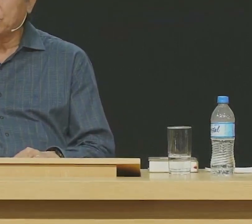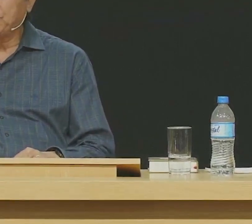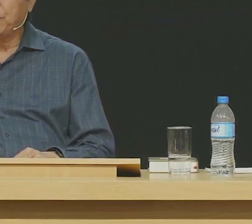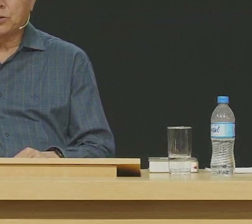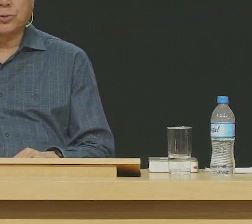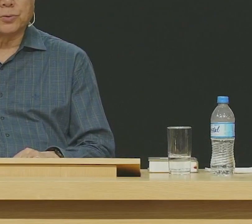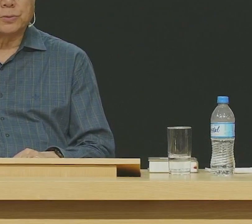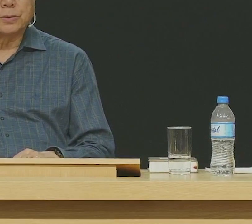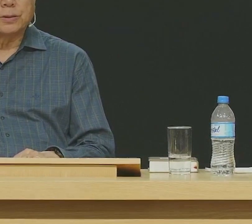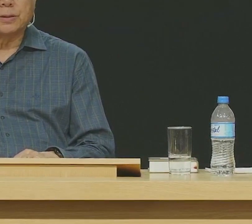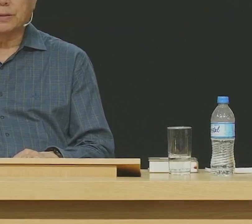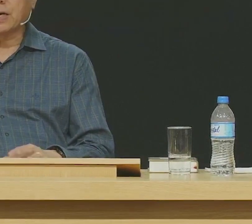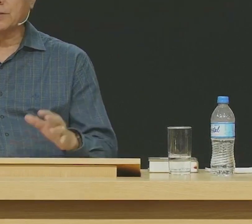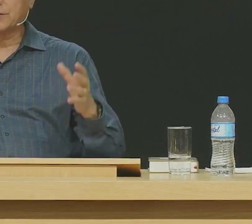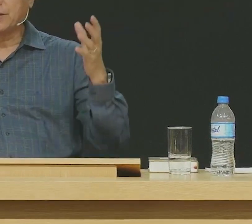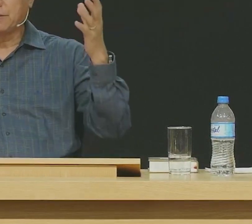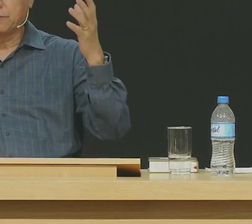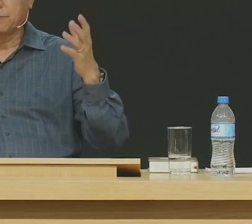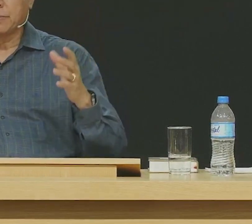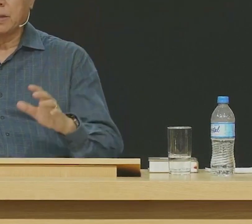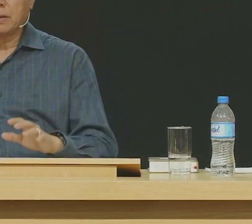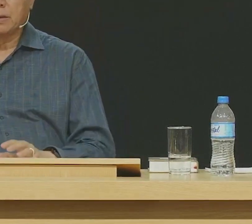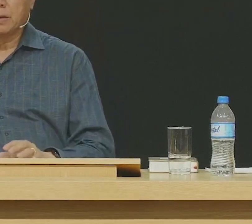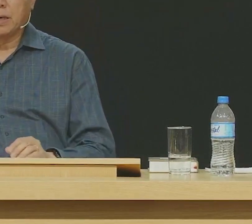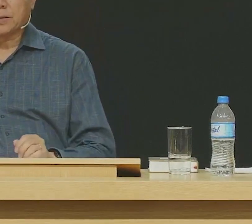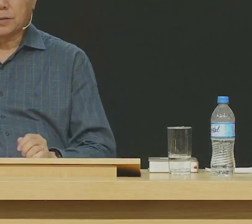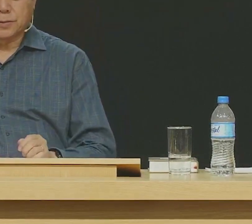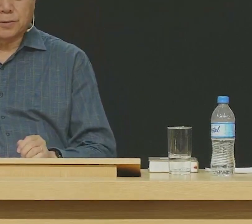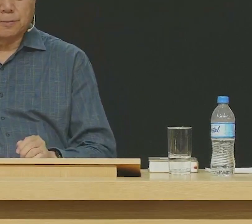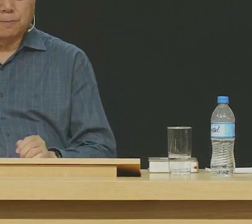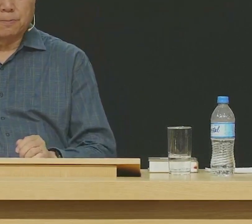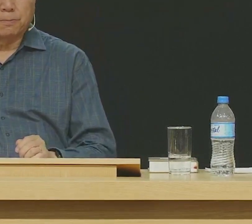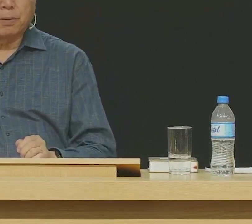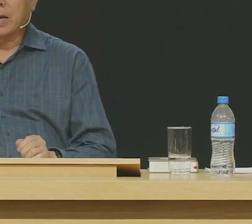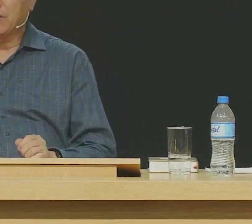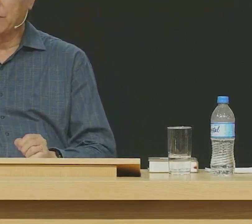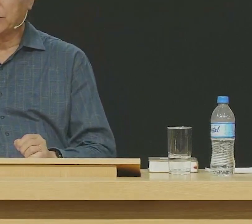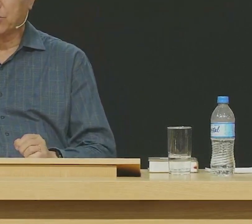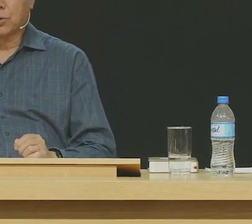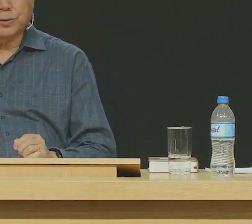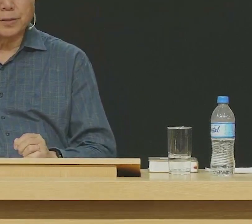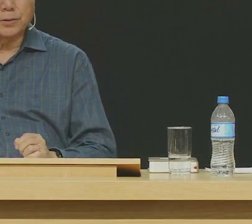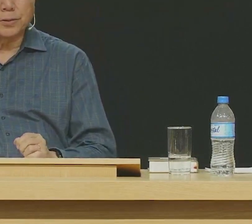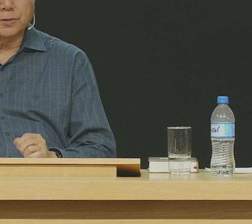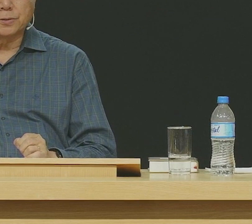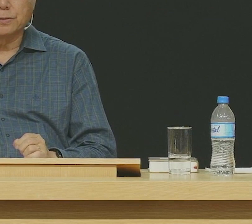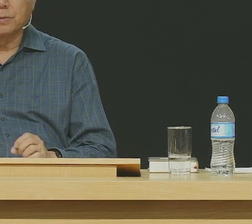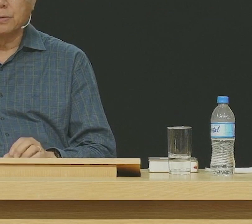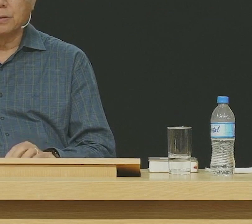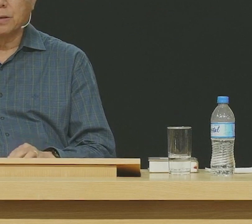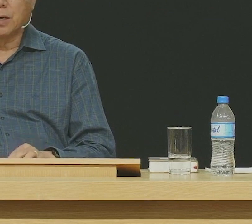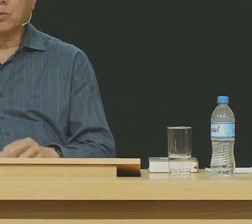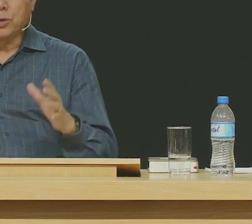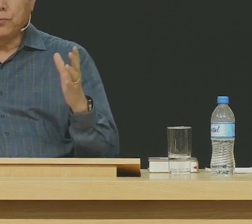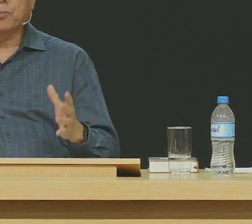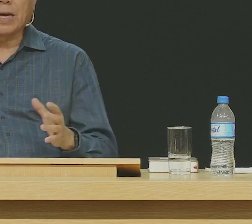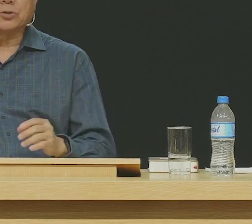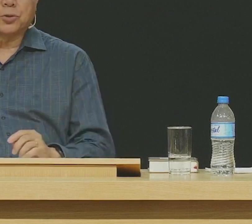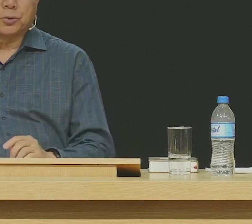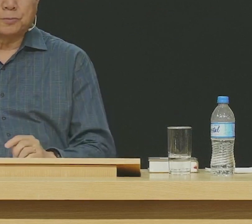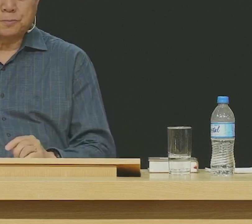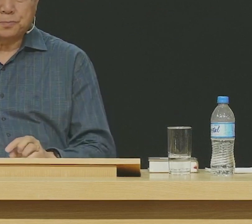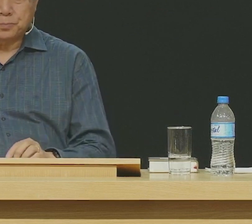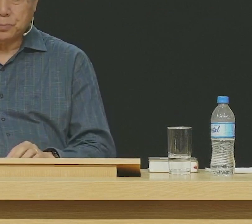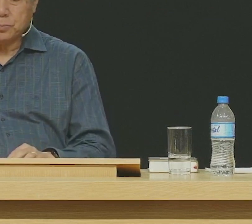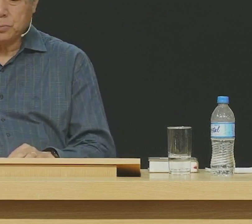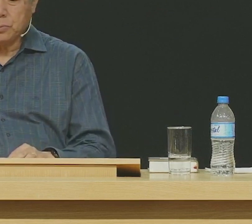Então é muito difícil trazer essas palavras de Colossenses ao nível